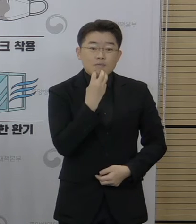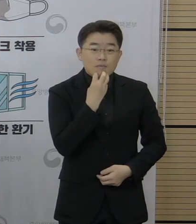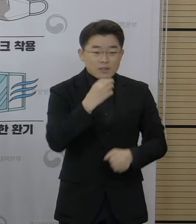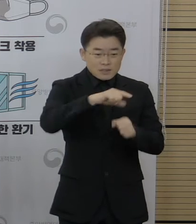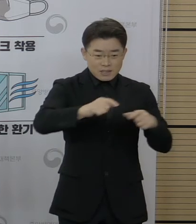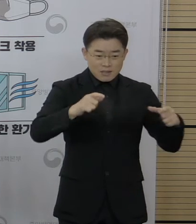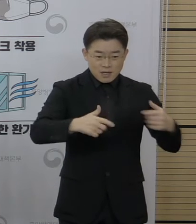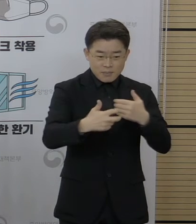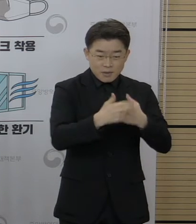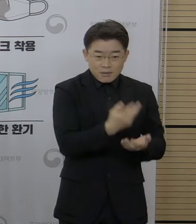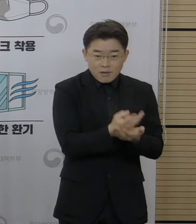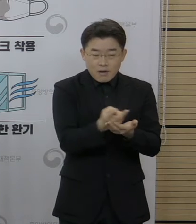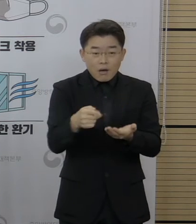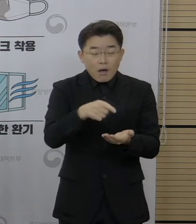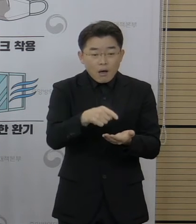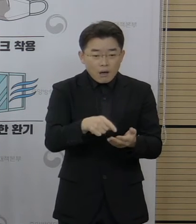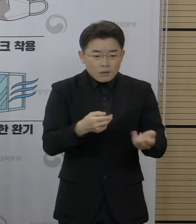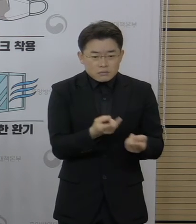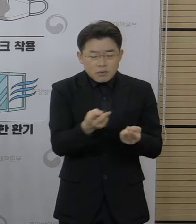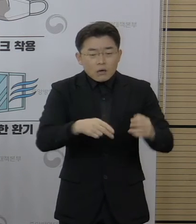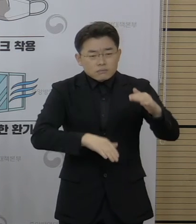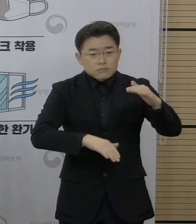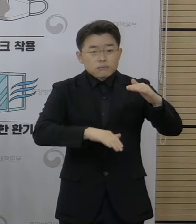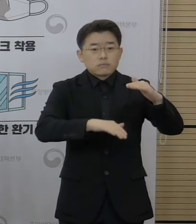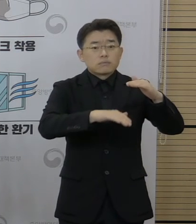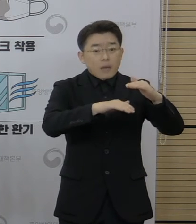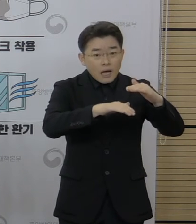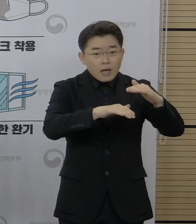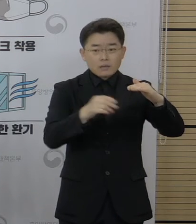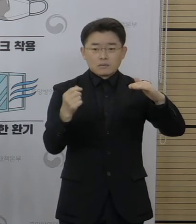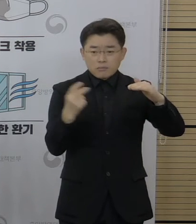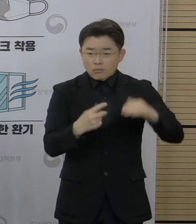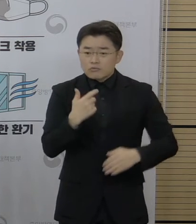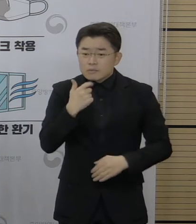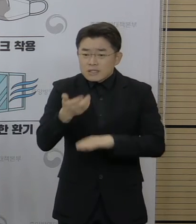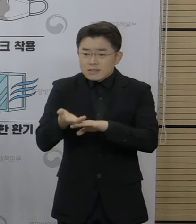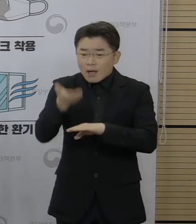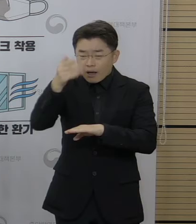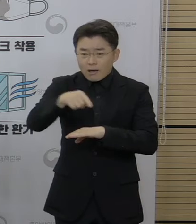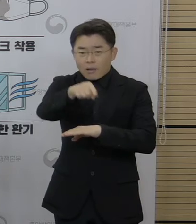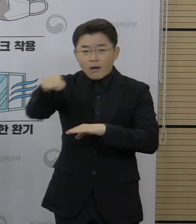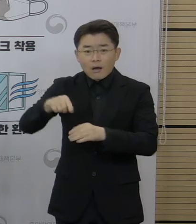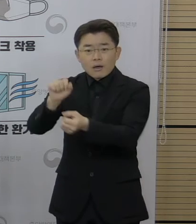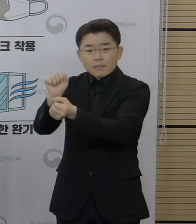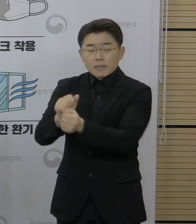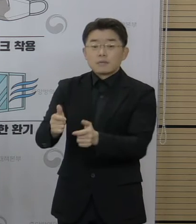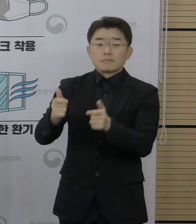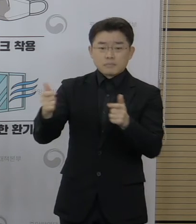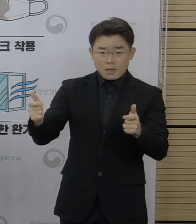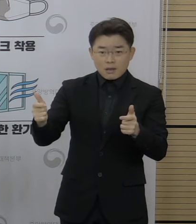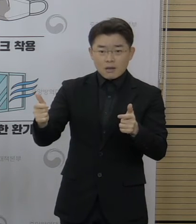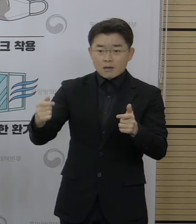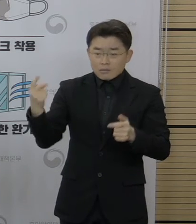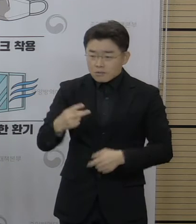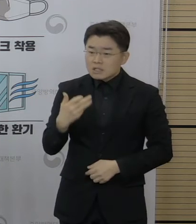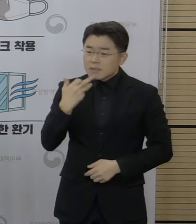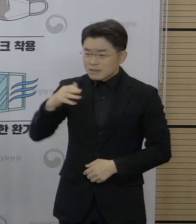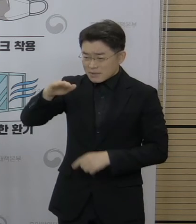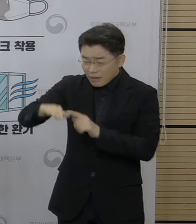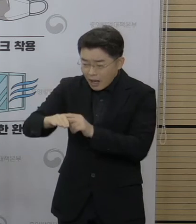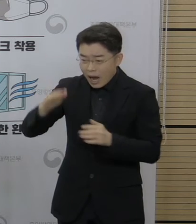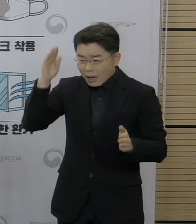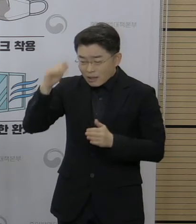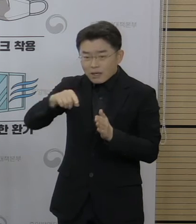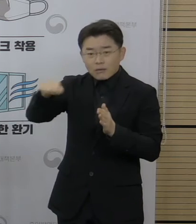병상 가동률 의 급증 그리고 60대 고령 위증 충 환자의 증가세 그리고 18세 이하의